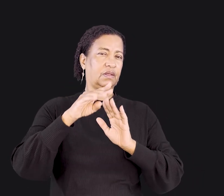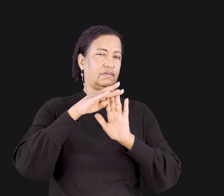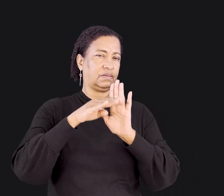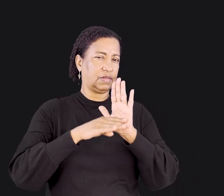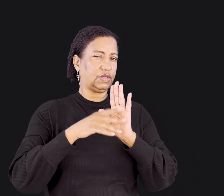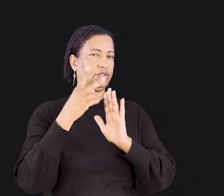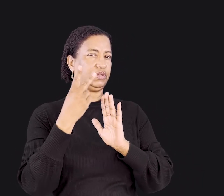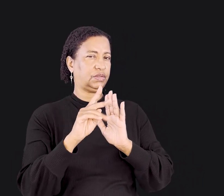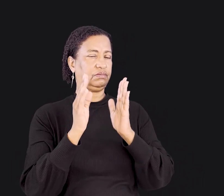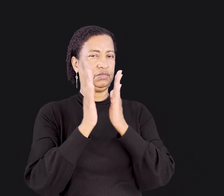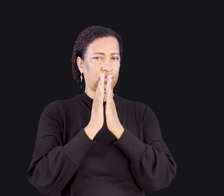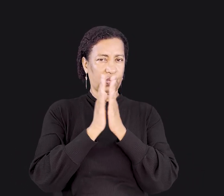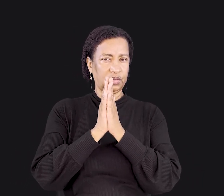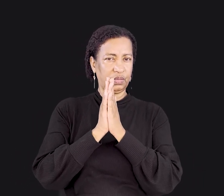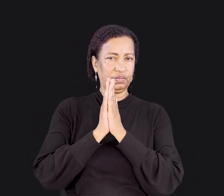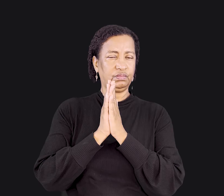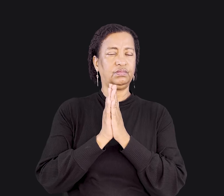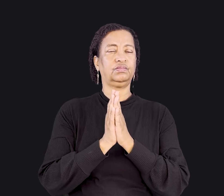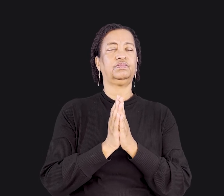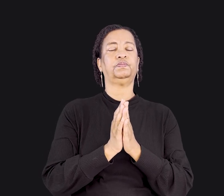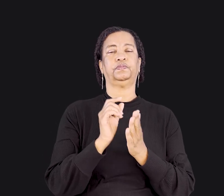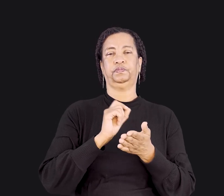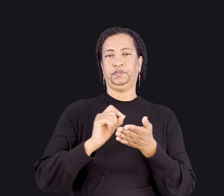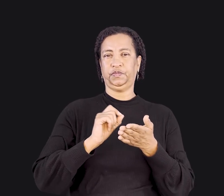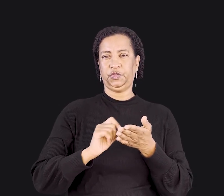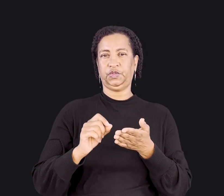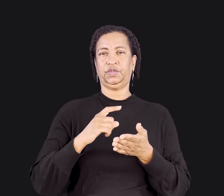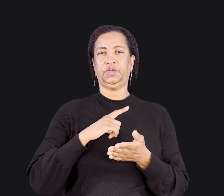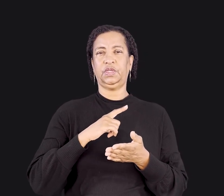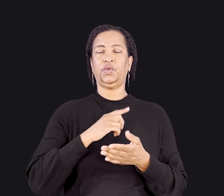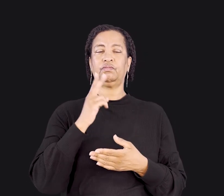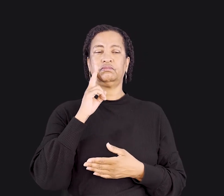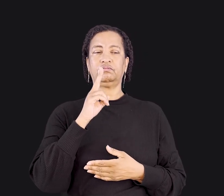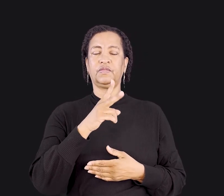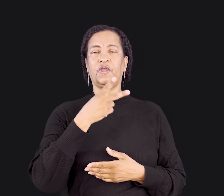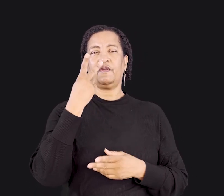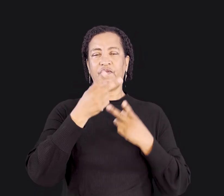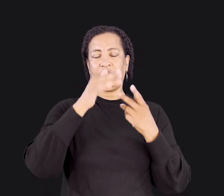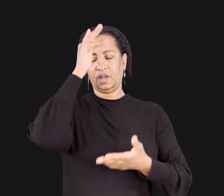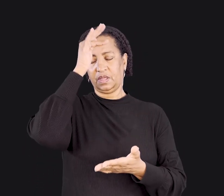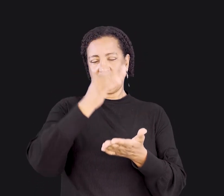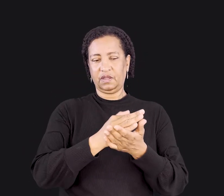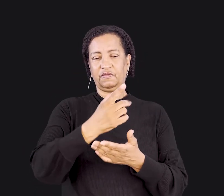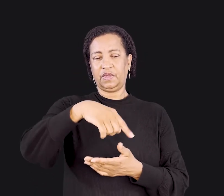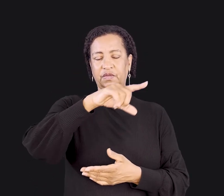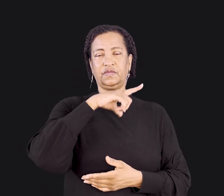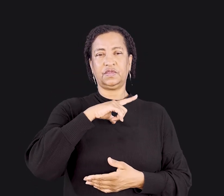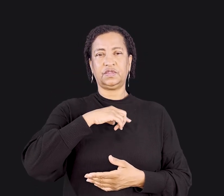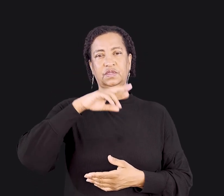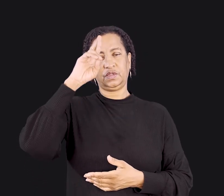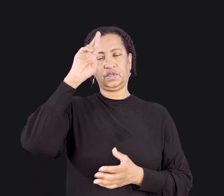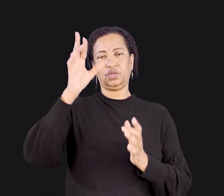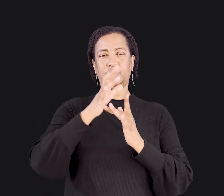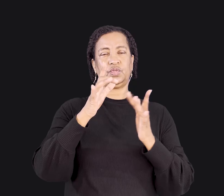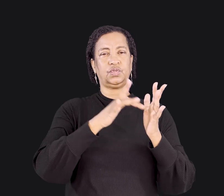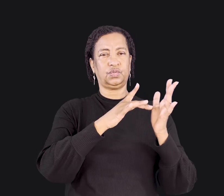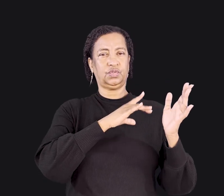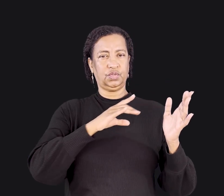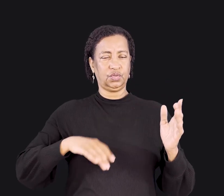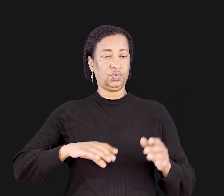sua lista de oração? Está escrito assim, desde que ouvi falar da fé que vocês têm no Senhor Jesus e do amor que demonstram para